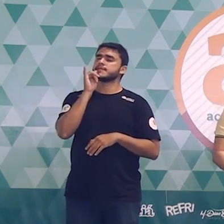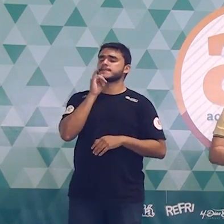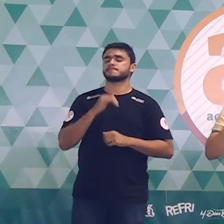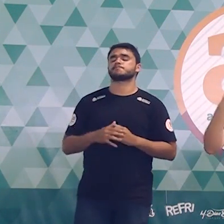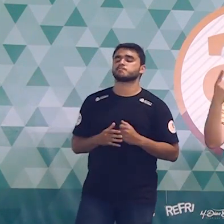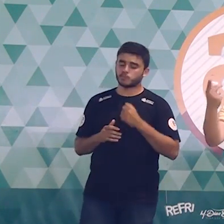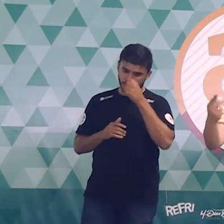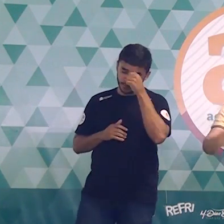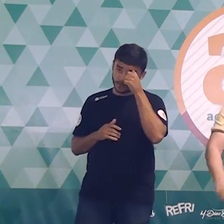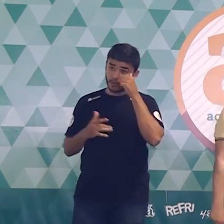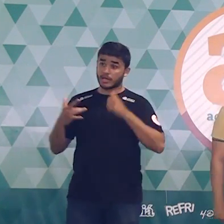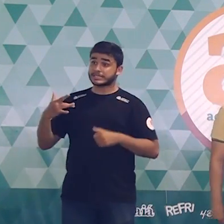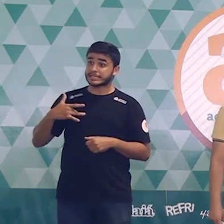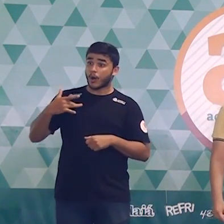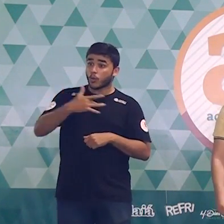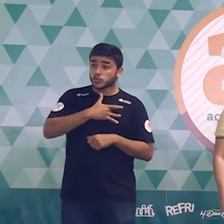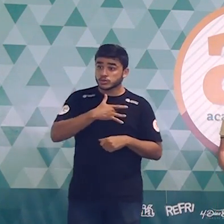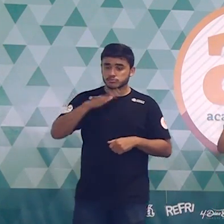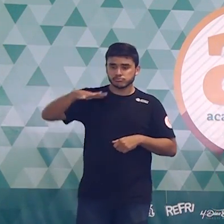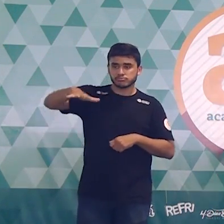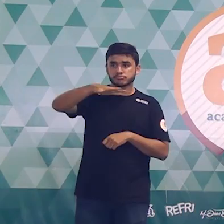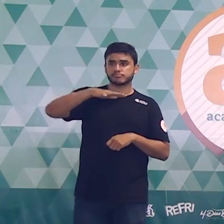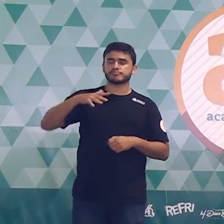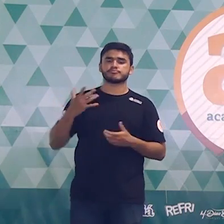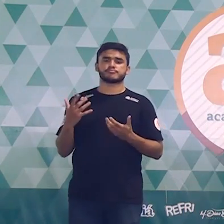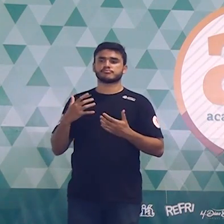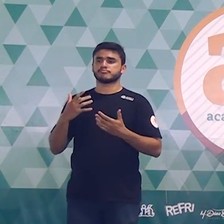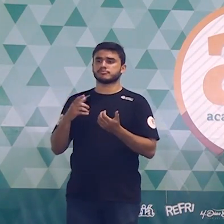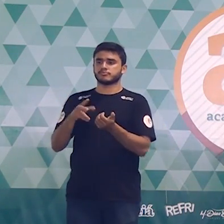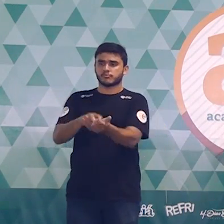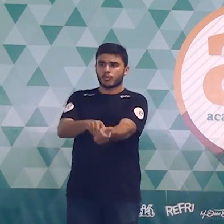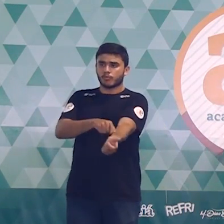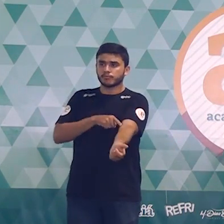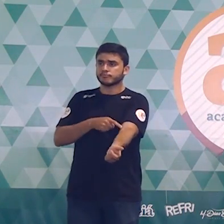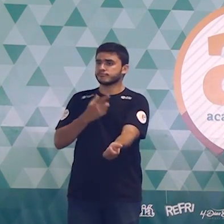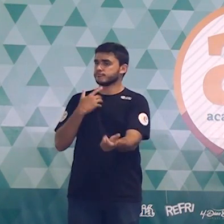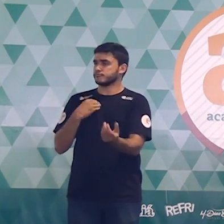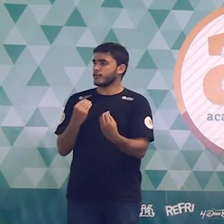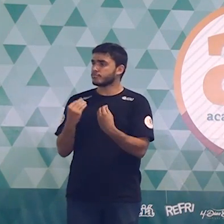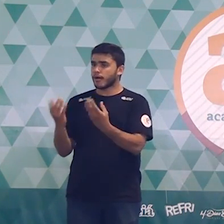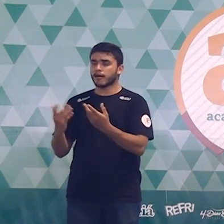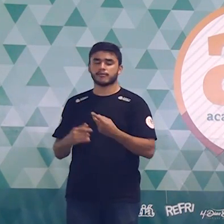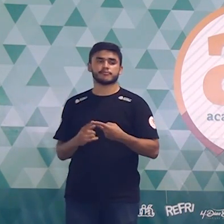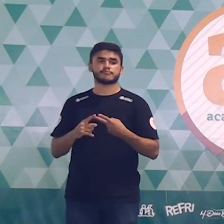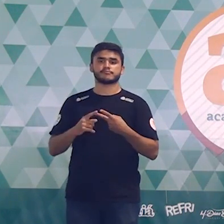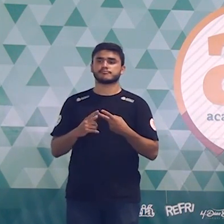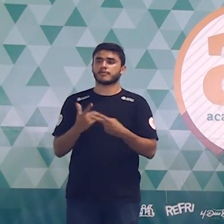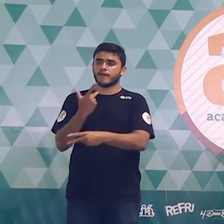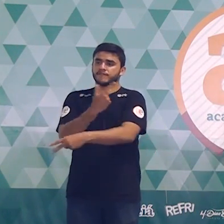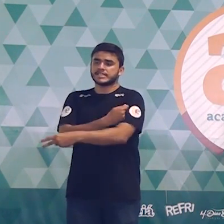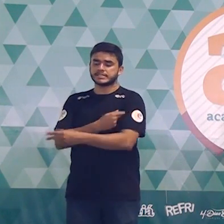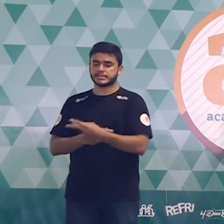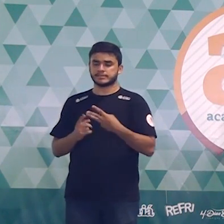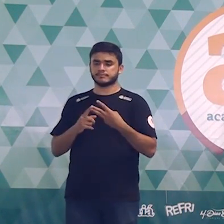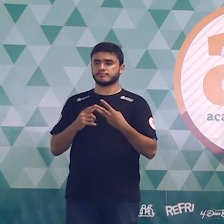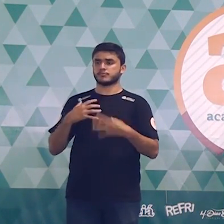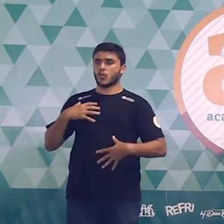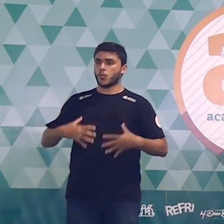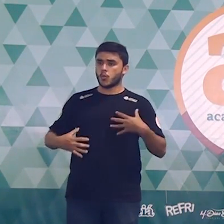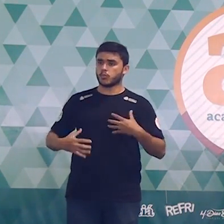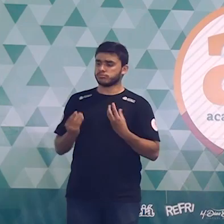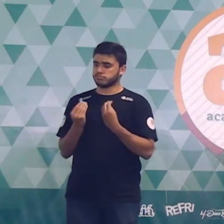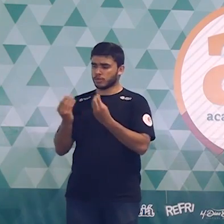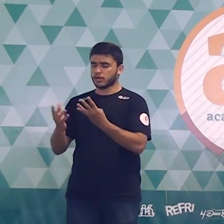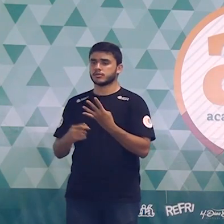exemplo, doação de órgãos, doação de sangue, campanha de vacinação,